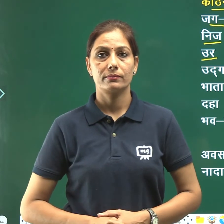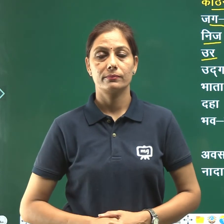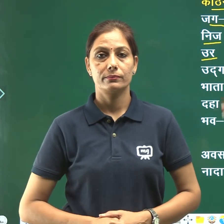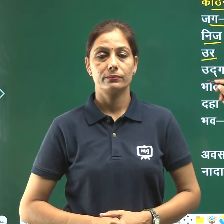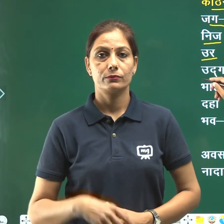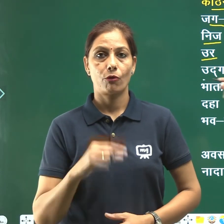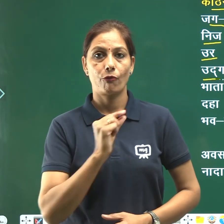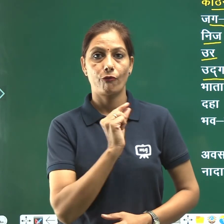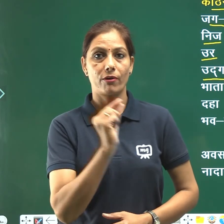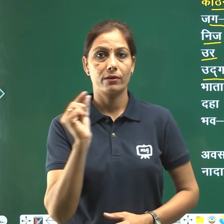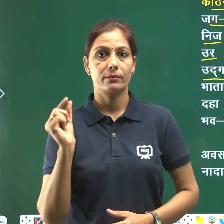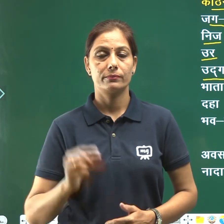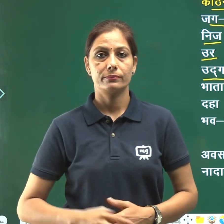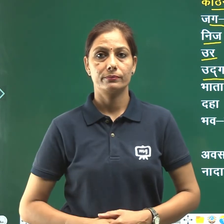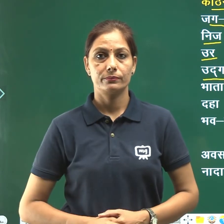उद्गार,